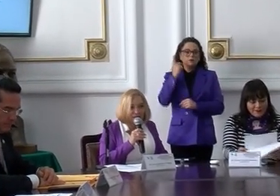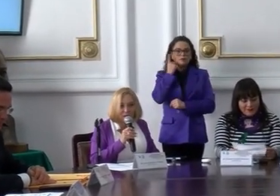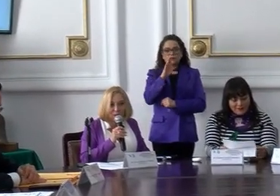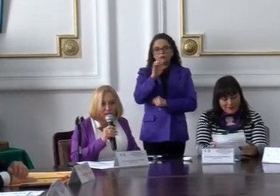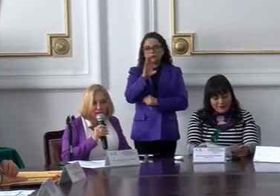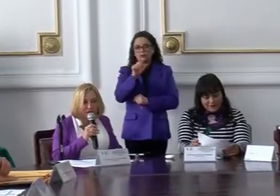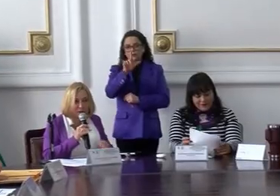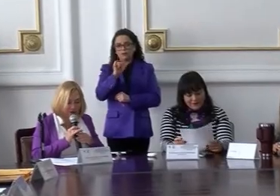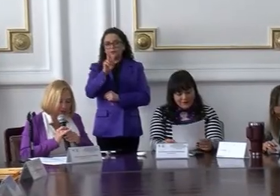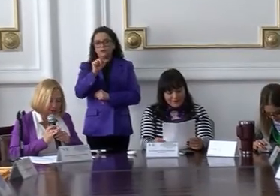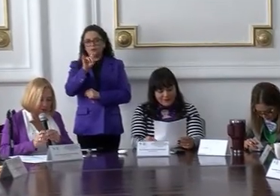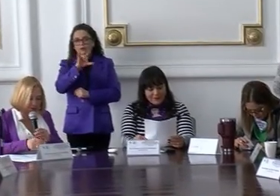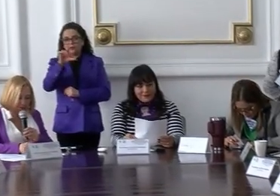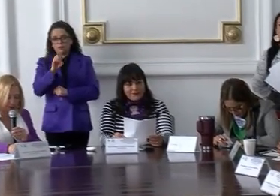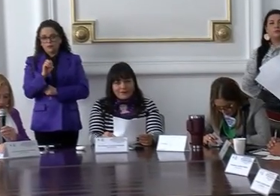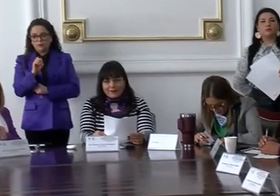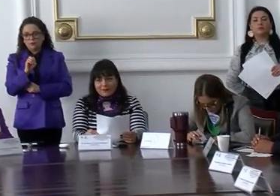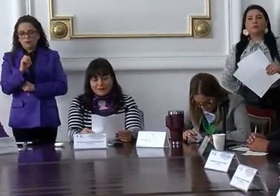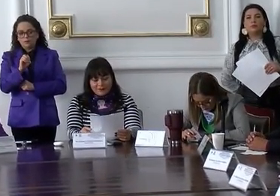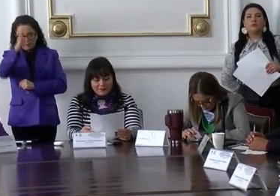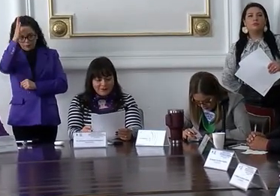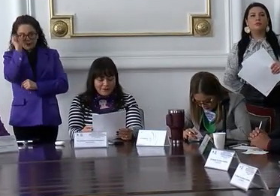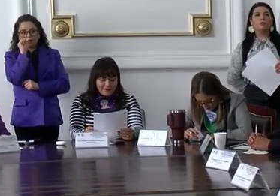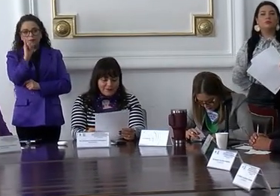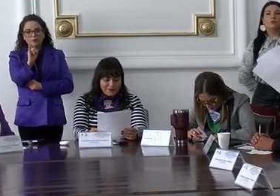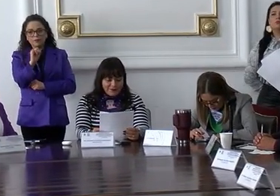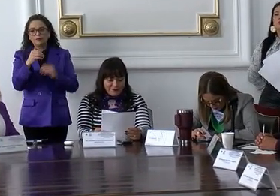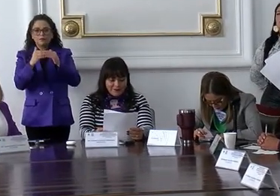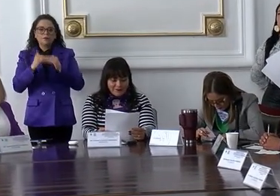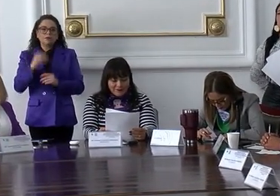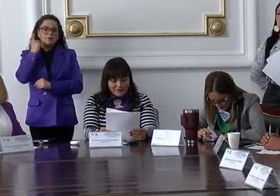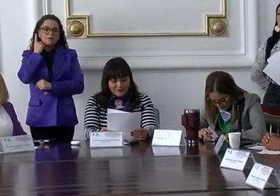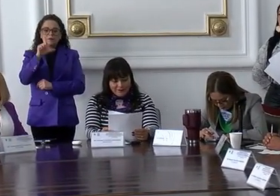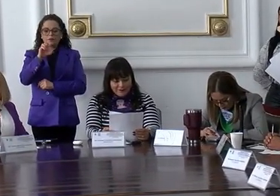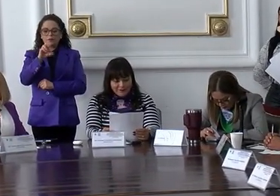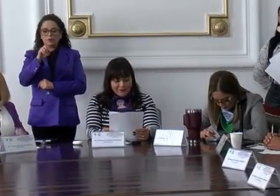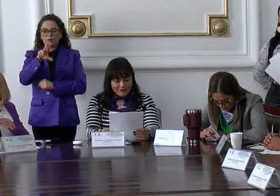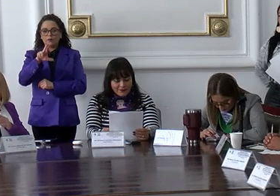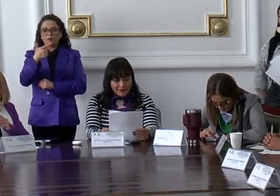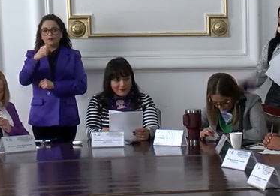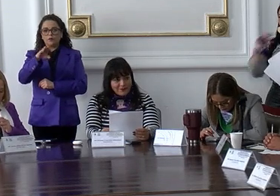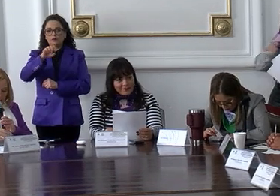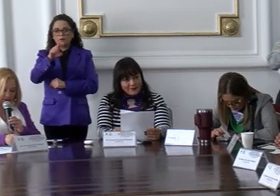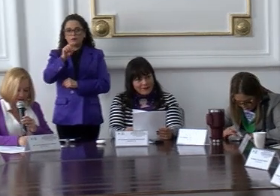Cecilia Vadillo Obregón. Cecilia Vadillo, a favor. Diputada Leonor Gómez Otegui. Leonor Gómez Otegui, a